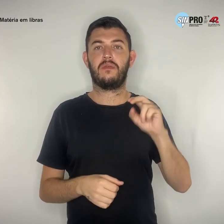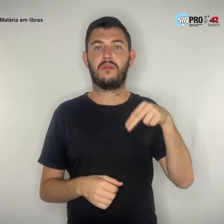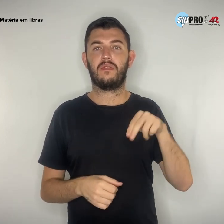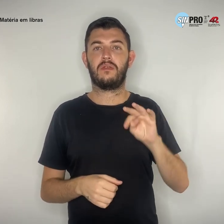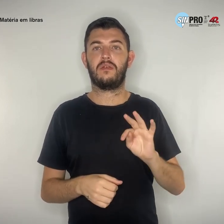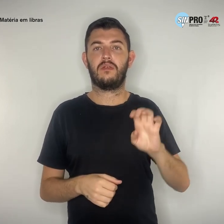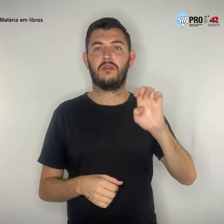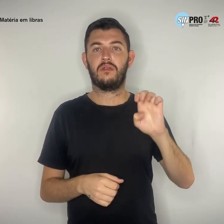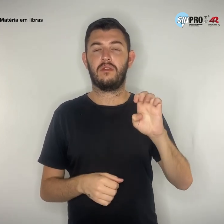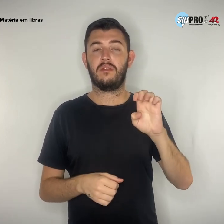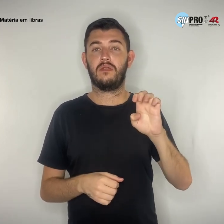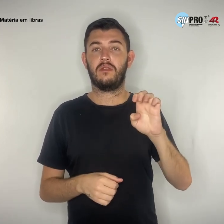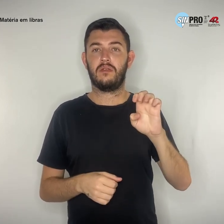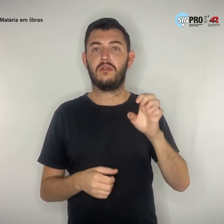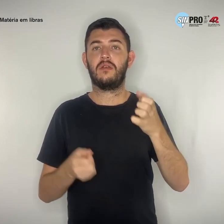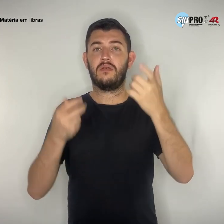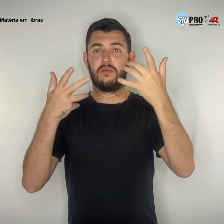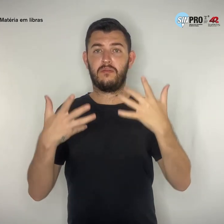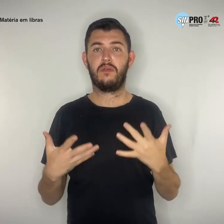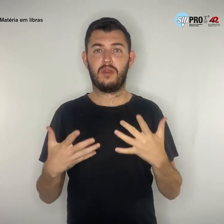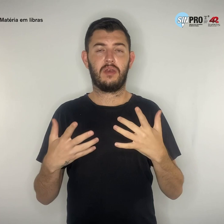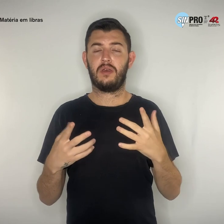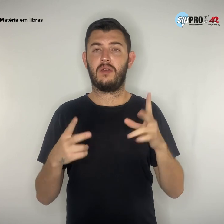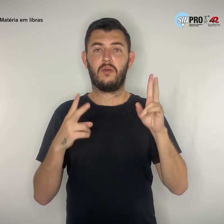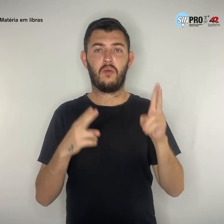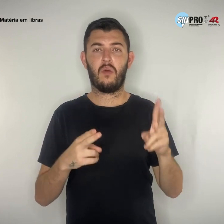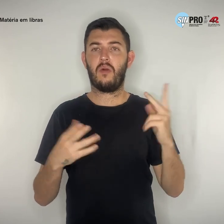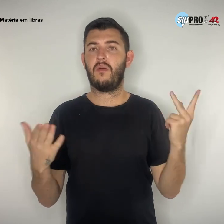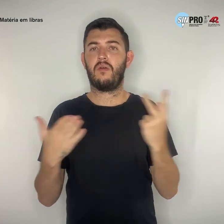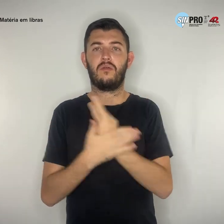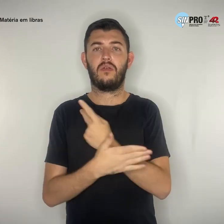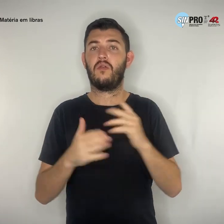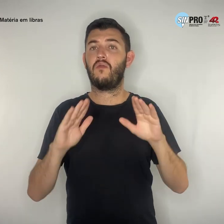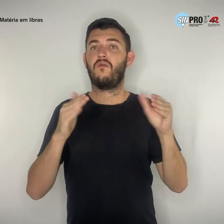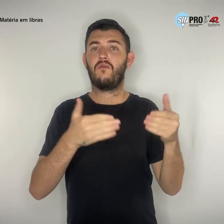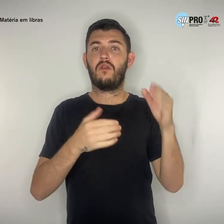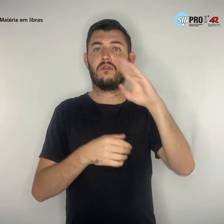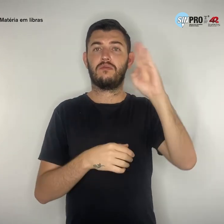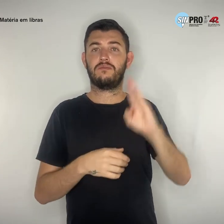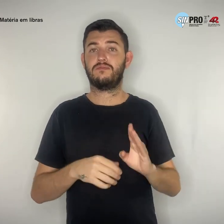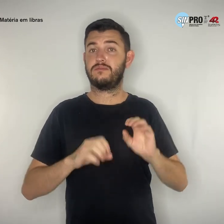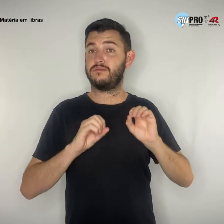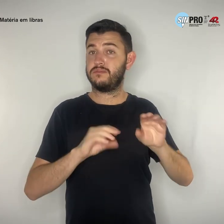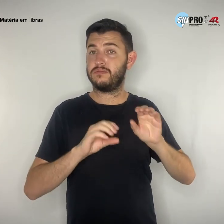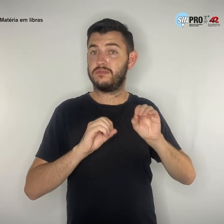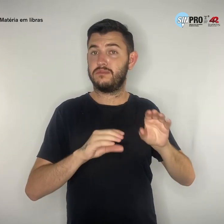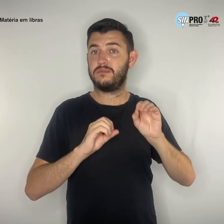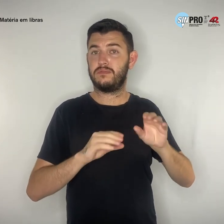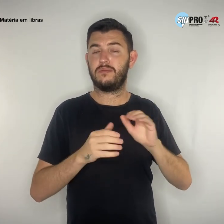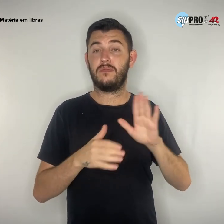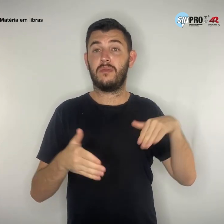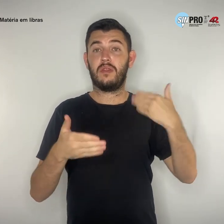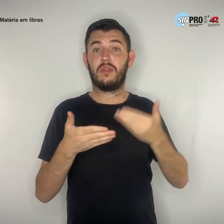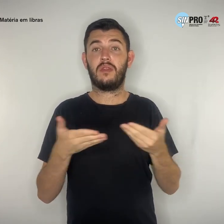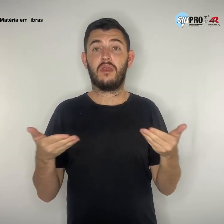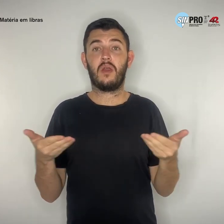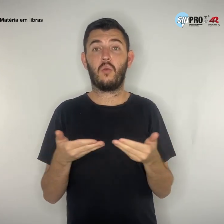o mesmo acontece com o Fórum Nacional de Educação. Até o presente momento, ainda